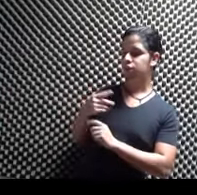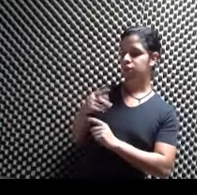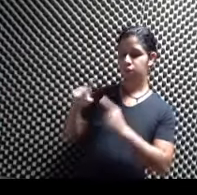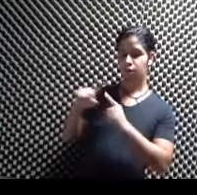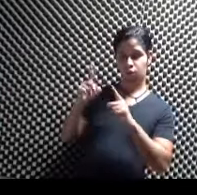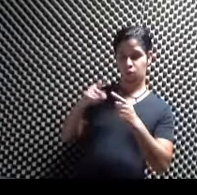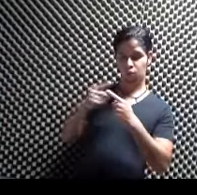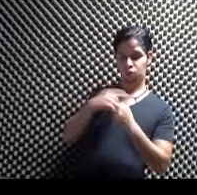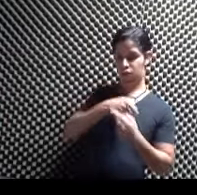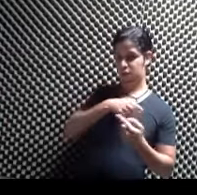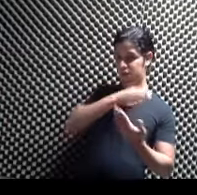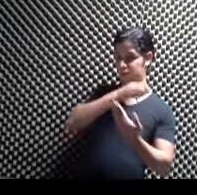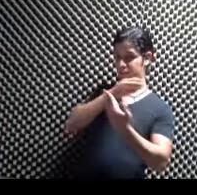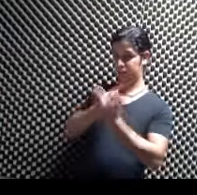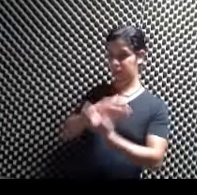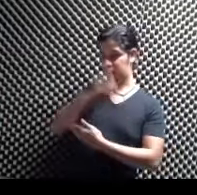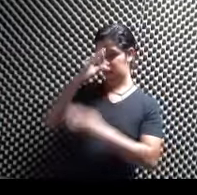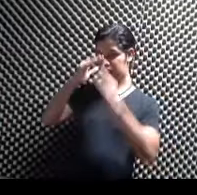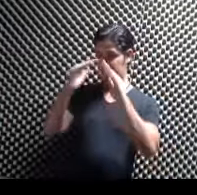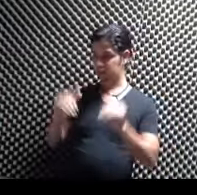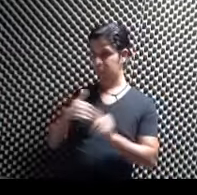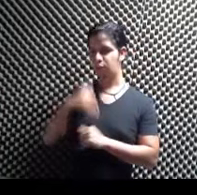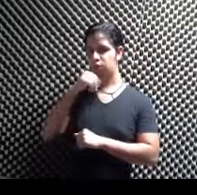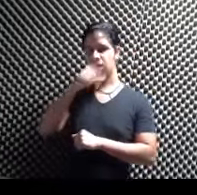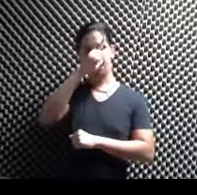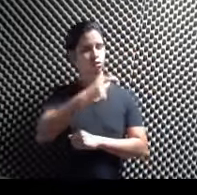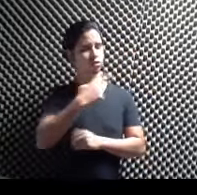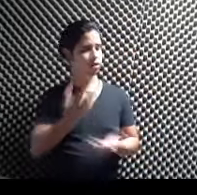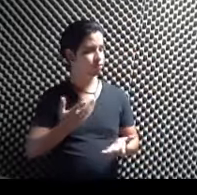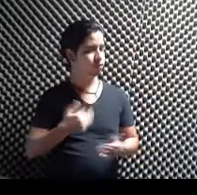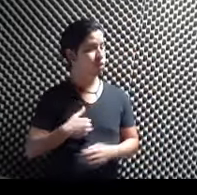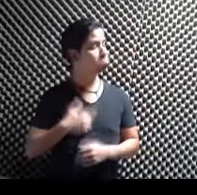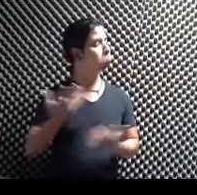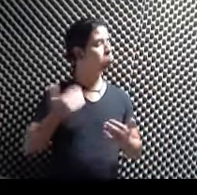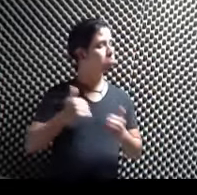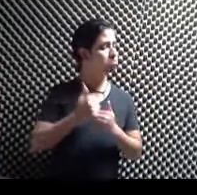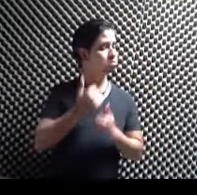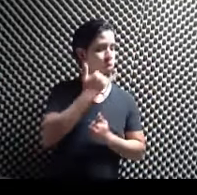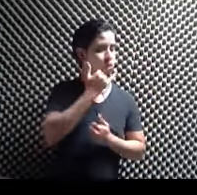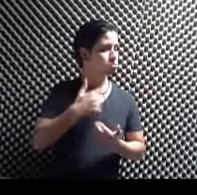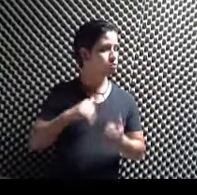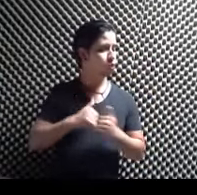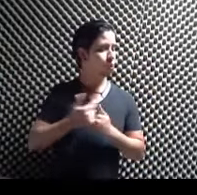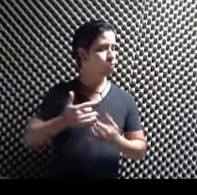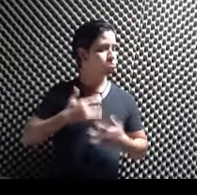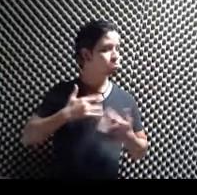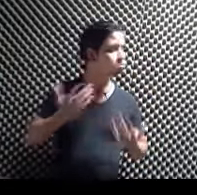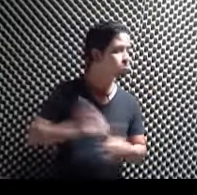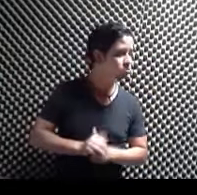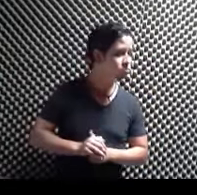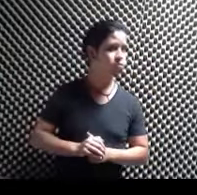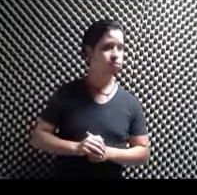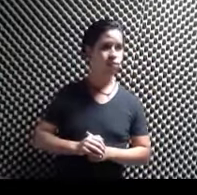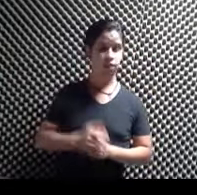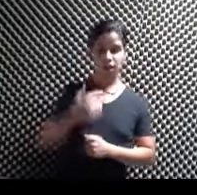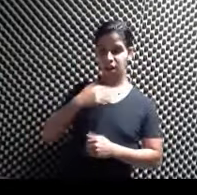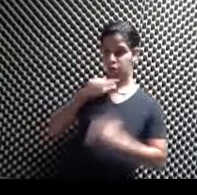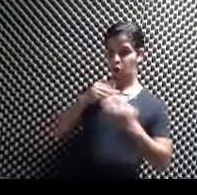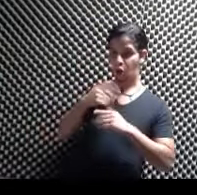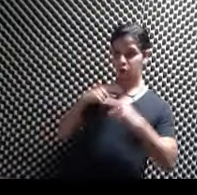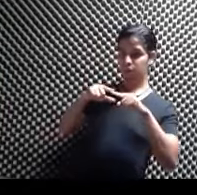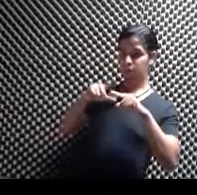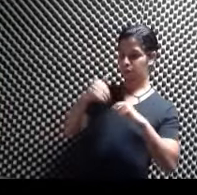casa, lo primero que ella le pregunta es, ¿y qué, cómo la pasaste? Y de ahí parte todo. ¡Oh, Dios mío! Porque esa pregunta depende de lo que tú contestes,